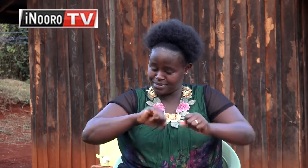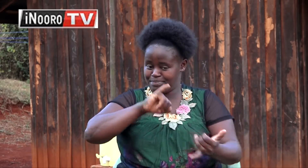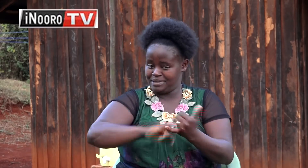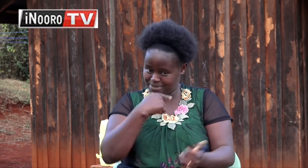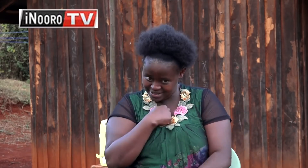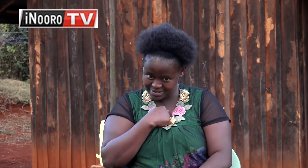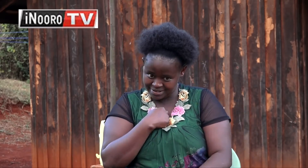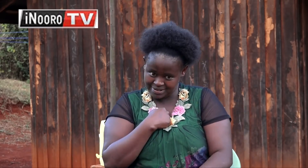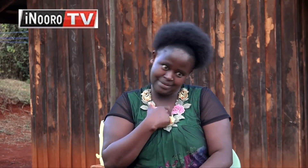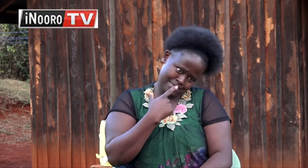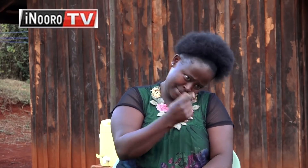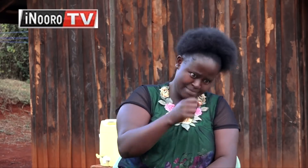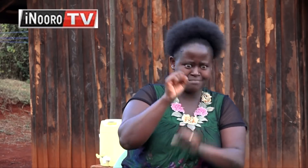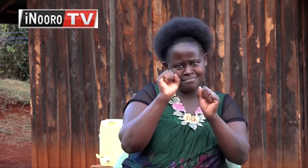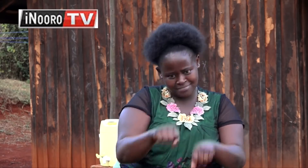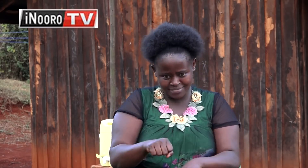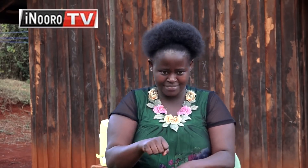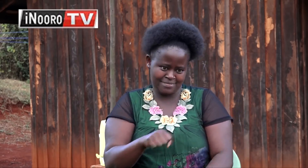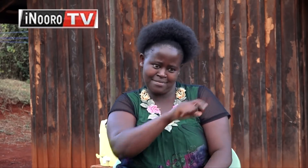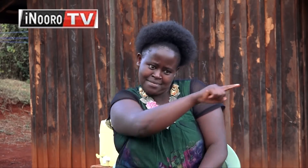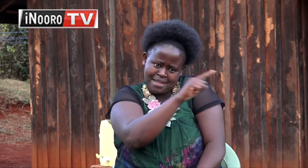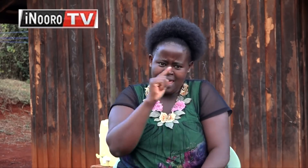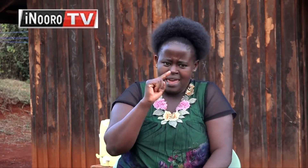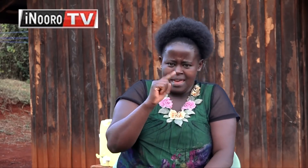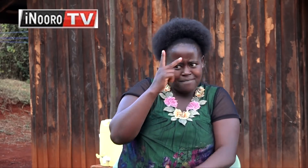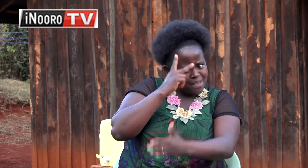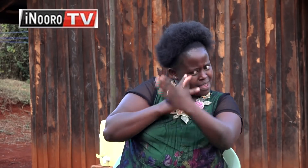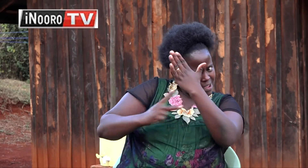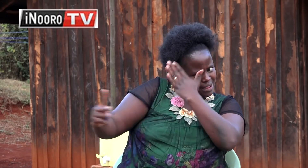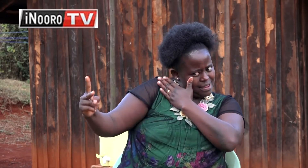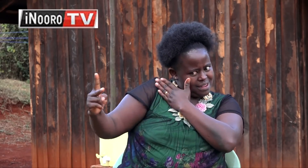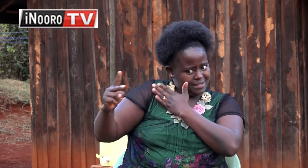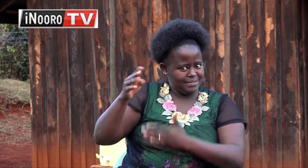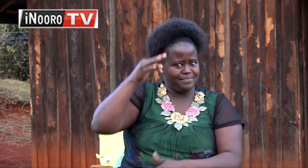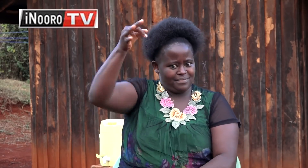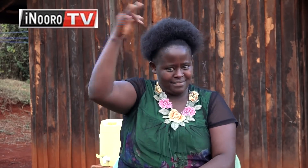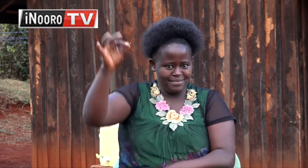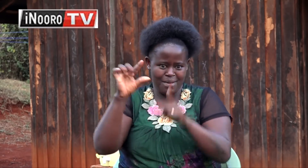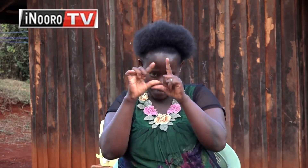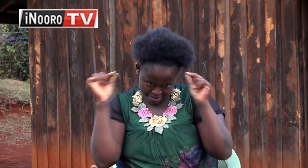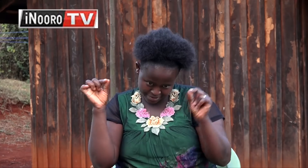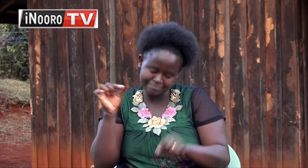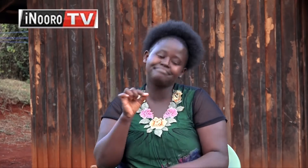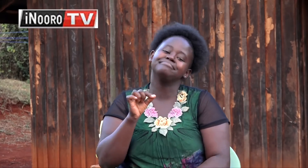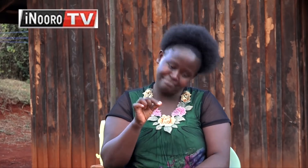tukiaraniria, then with time tukituika arata. Muthenya umwe akeni request kana